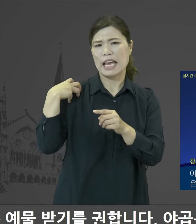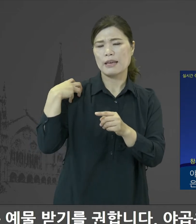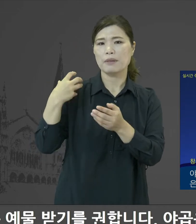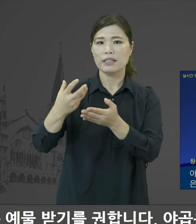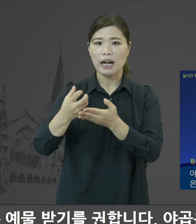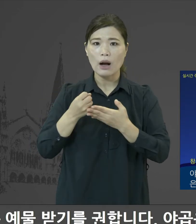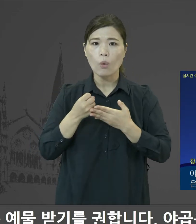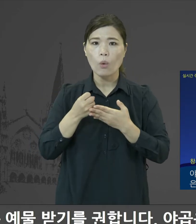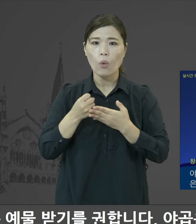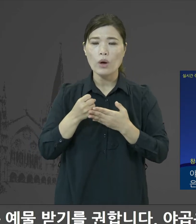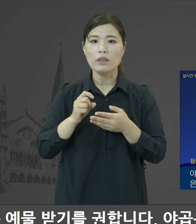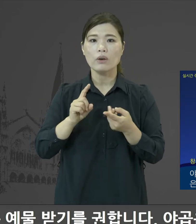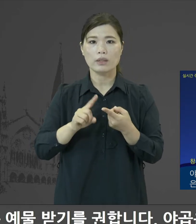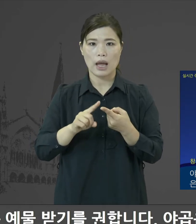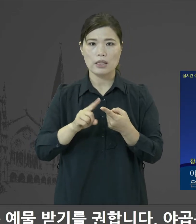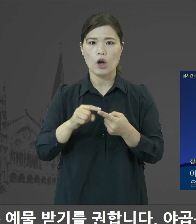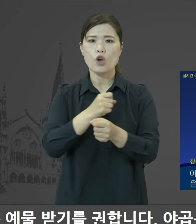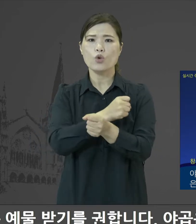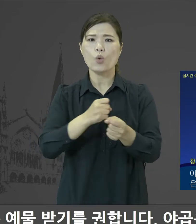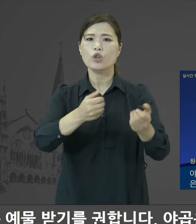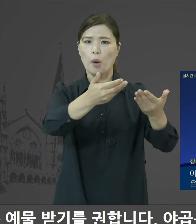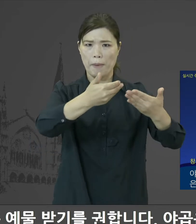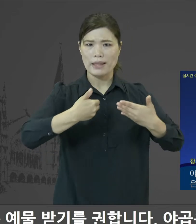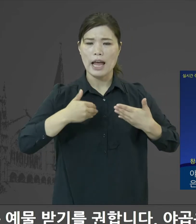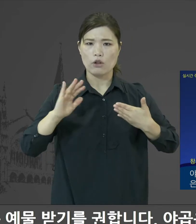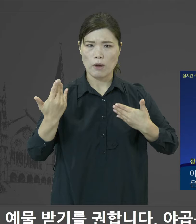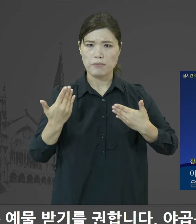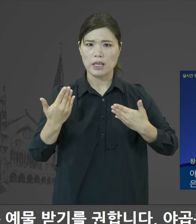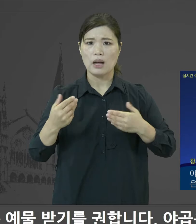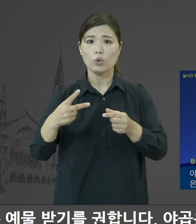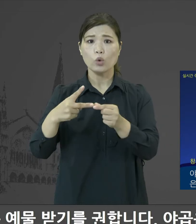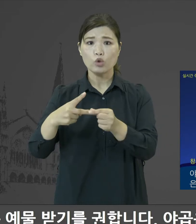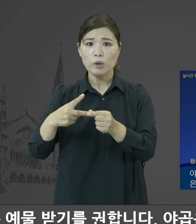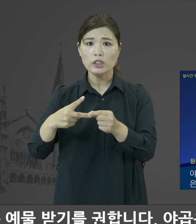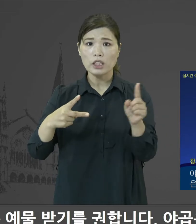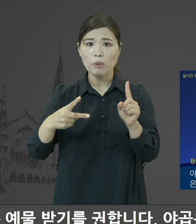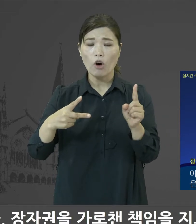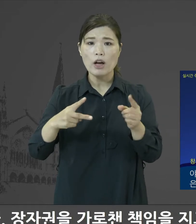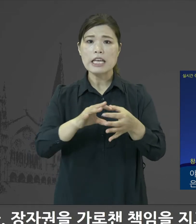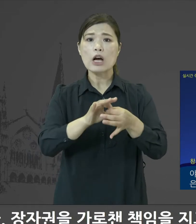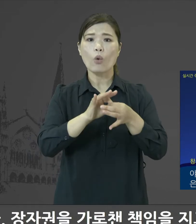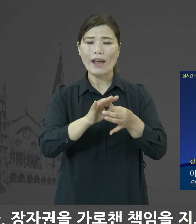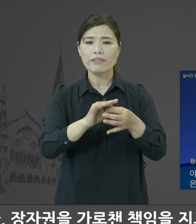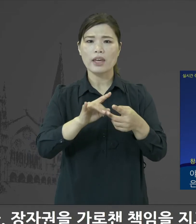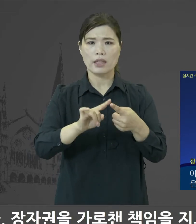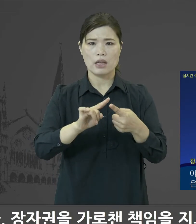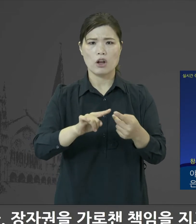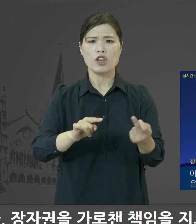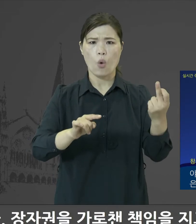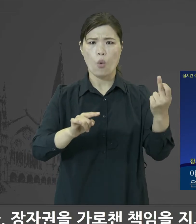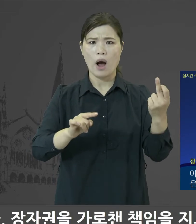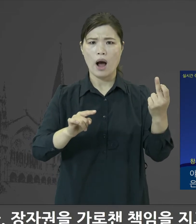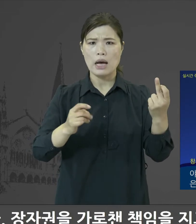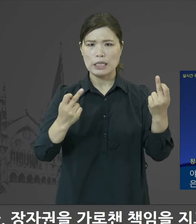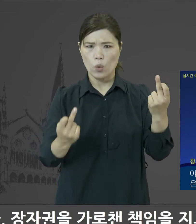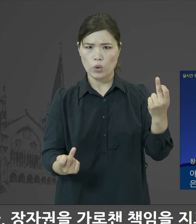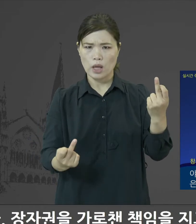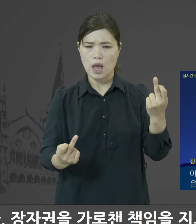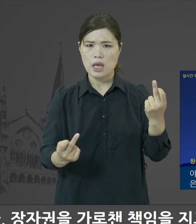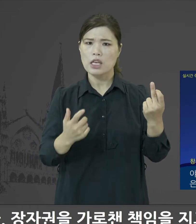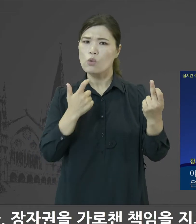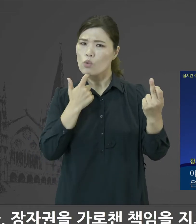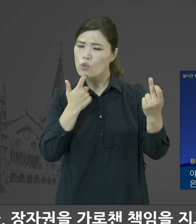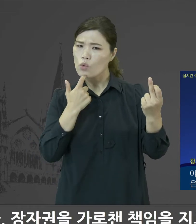책임을 묻는 것에 대해서 용서를 받아야 됩니다. 두 번째는 관계에 대해서 이게 용서를 받아야